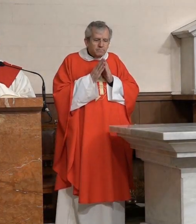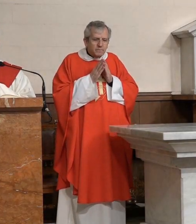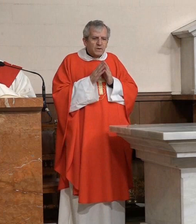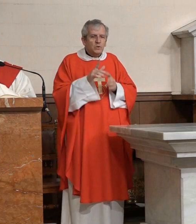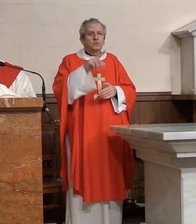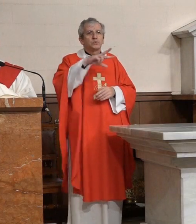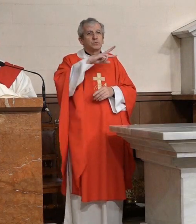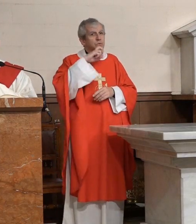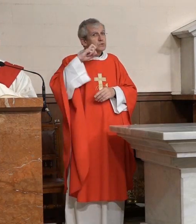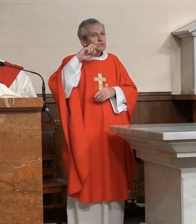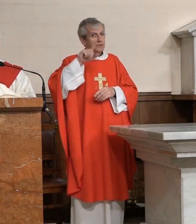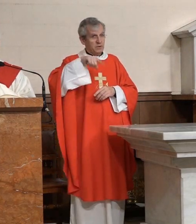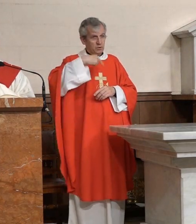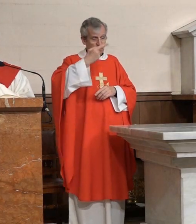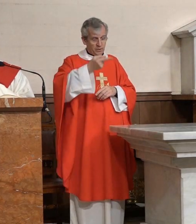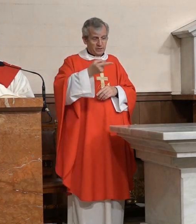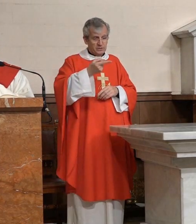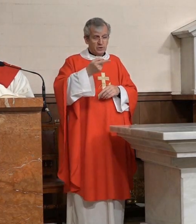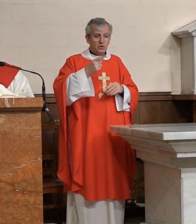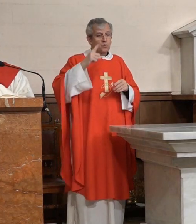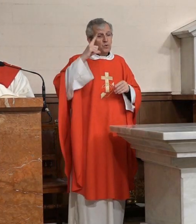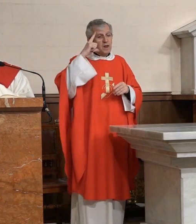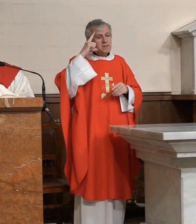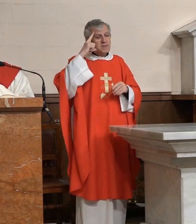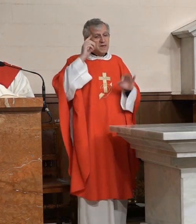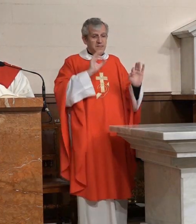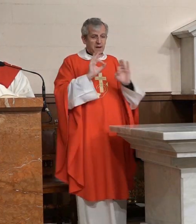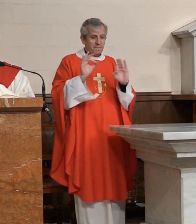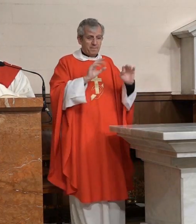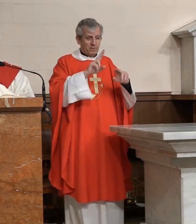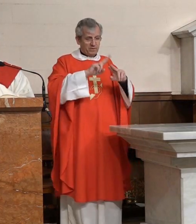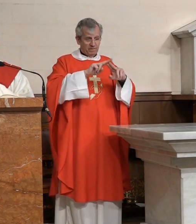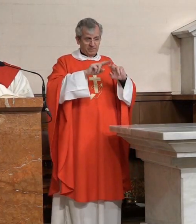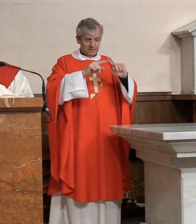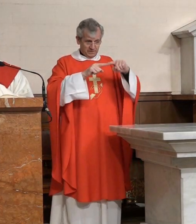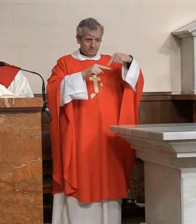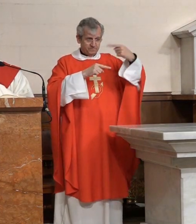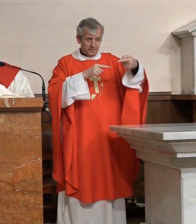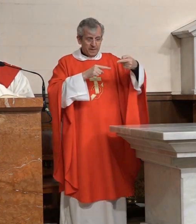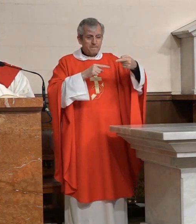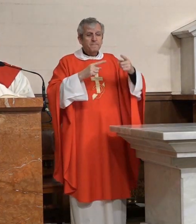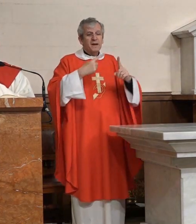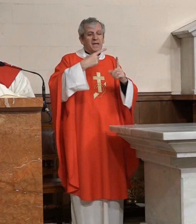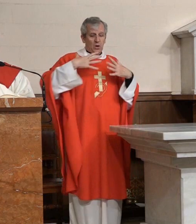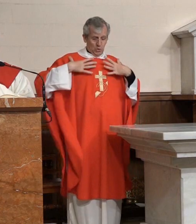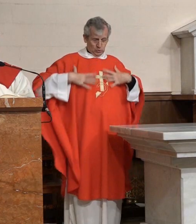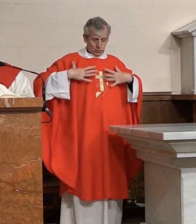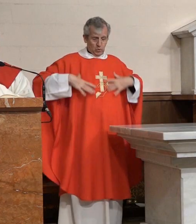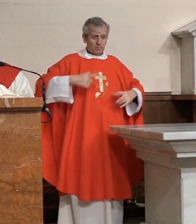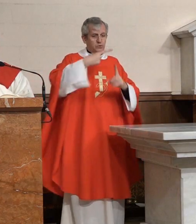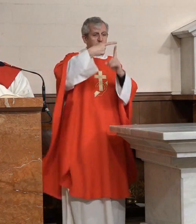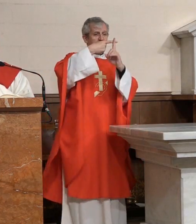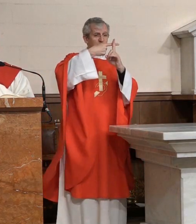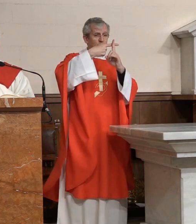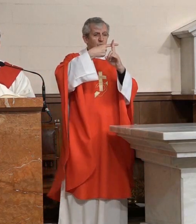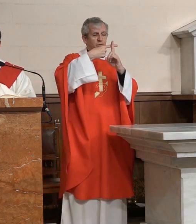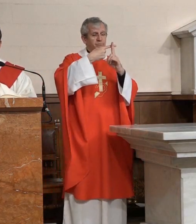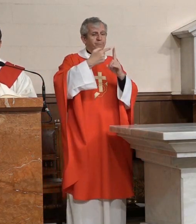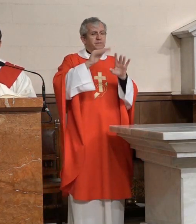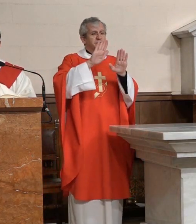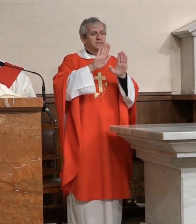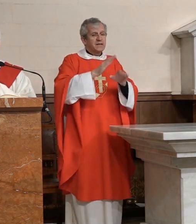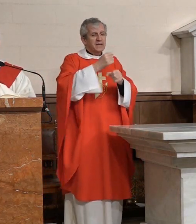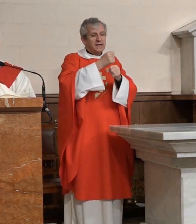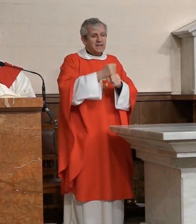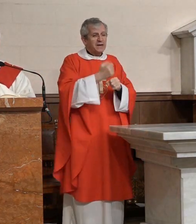Los judíos entonces, como era el día de la preparación, para que no se quedaran los cuerpos en la cruz el sábado, porque